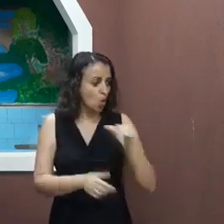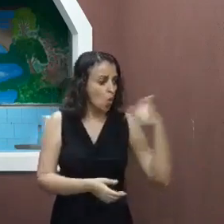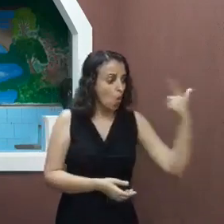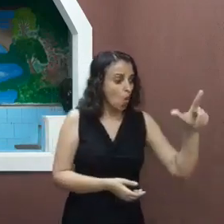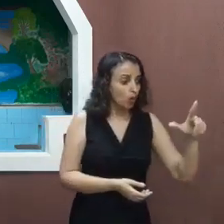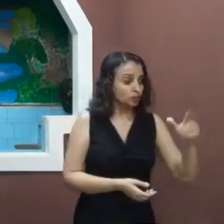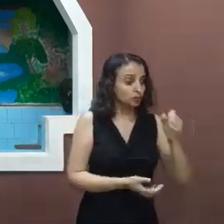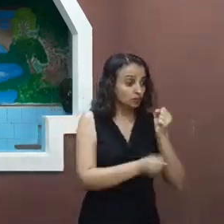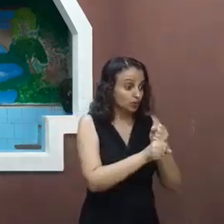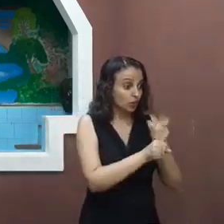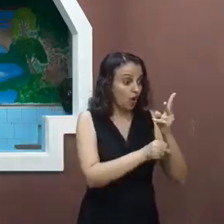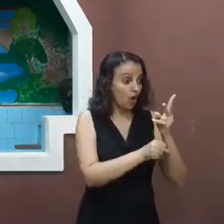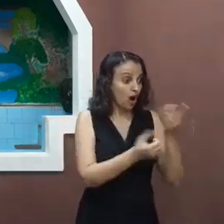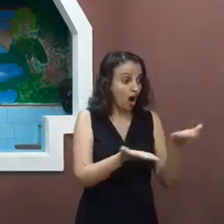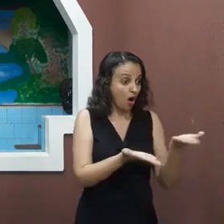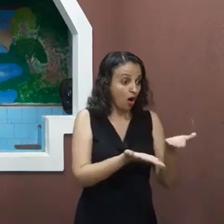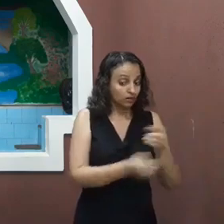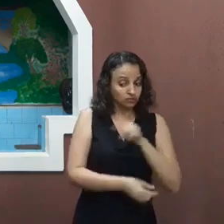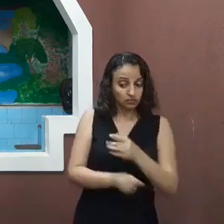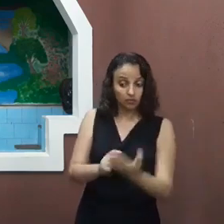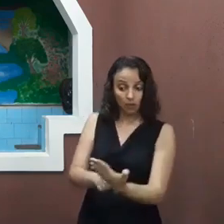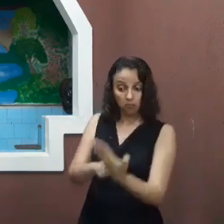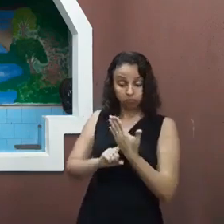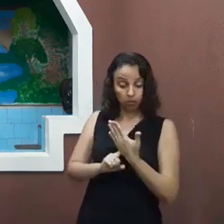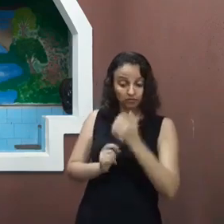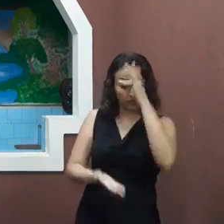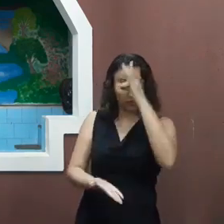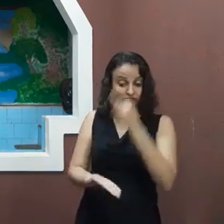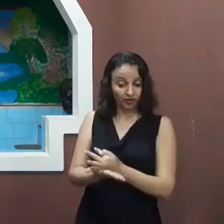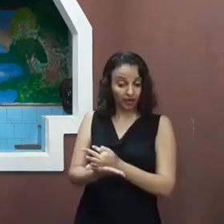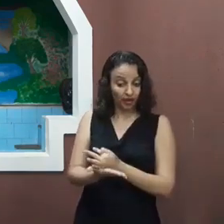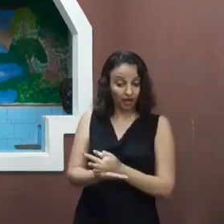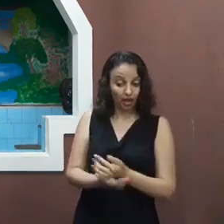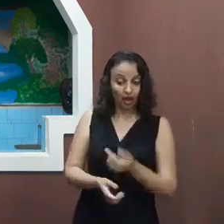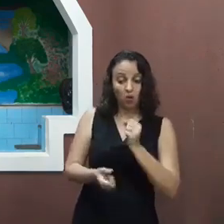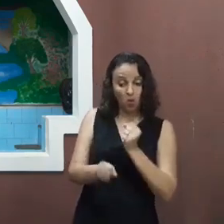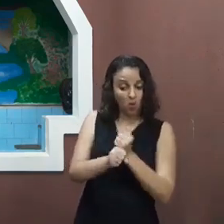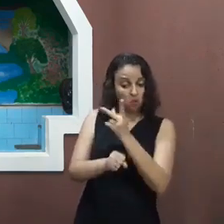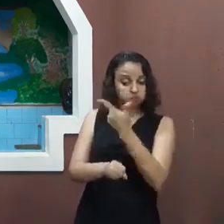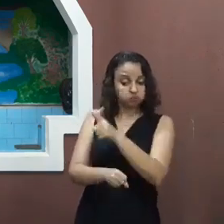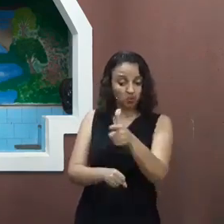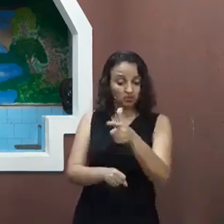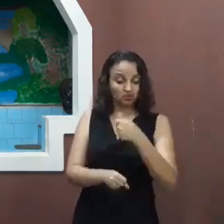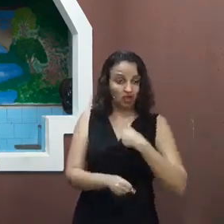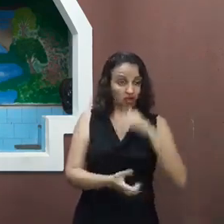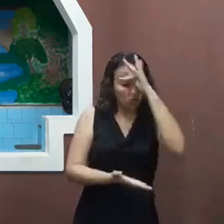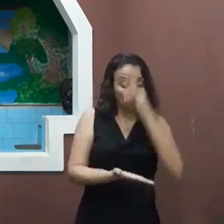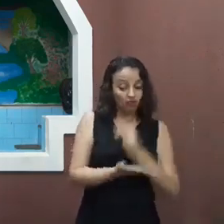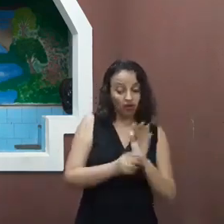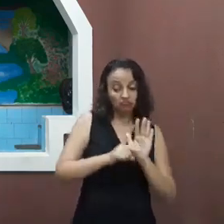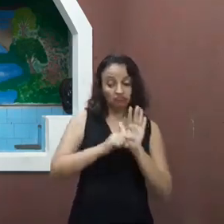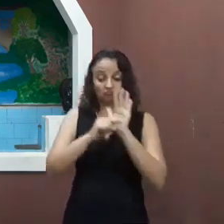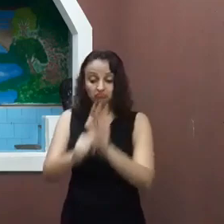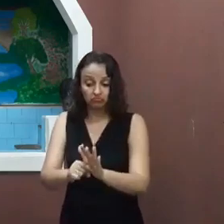obras. Mostra-me a tua fé sem as tuas obras, e eu te mostrarei a minha fé pelas